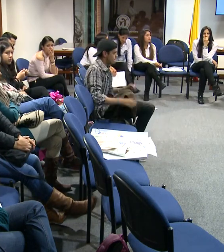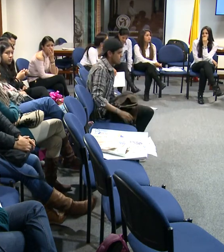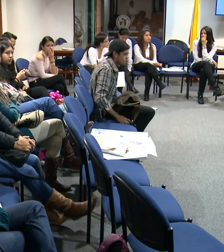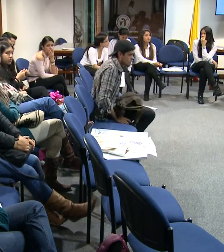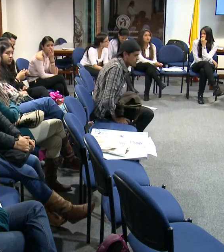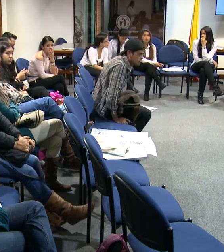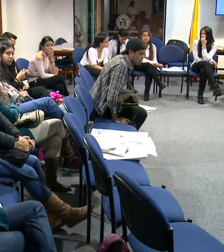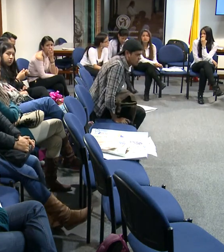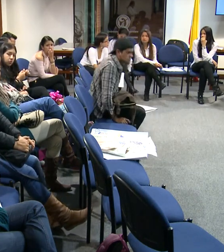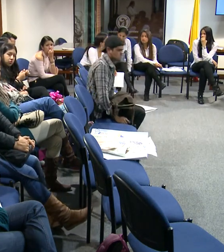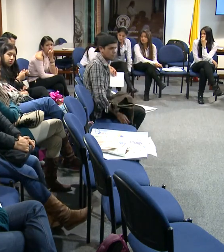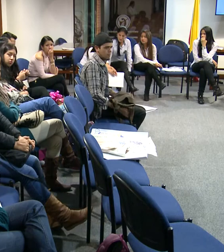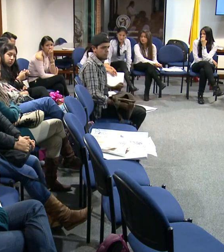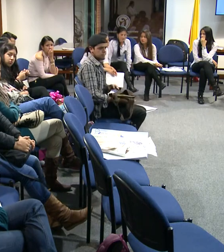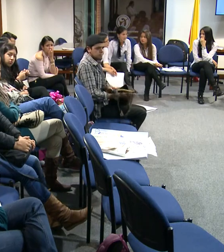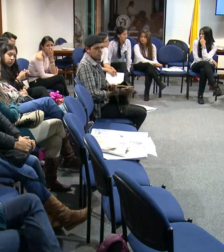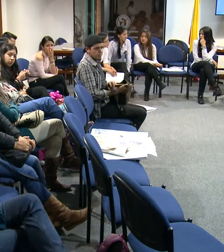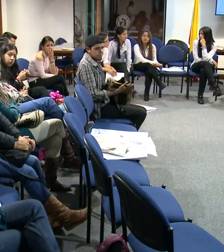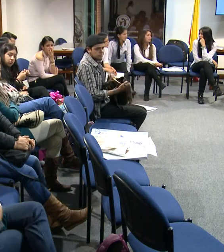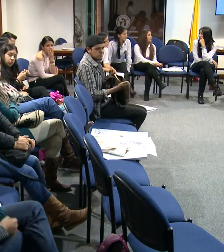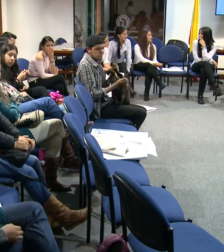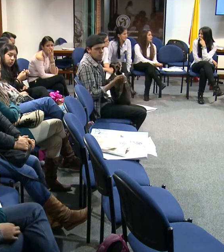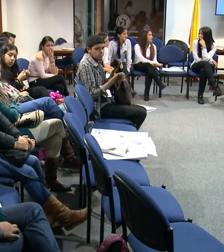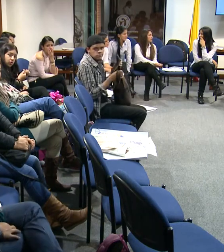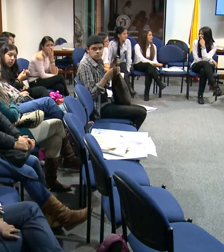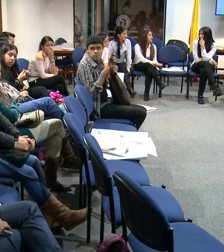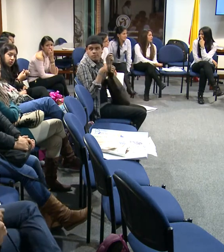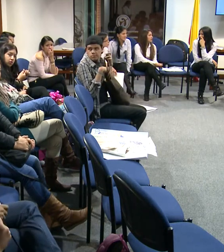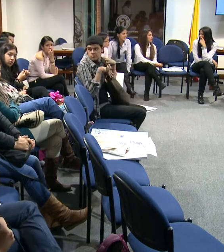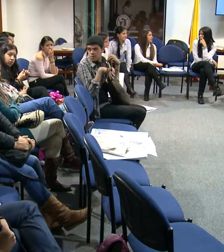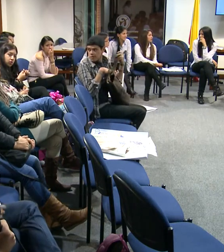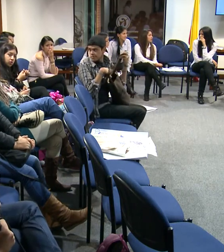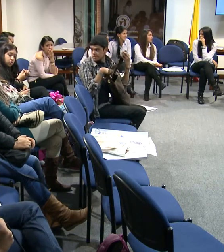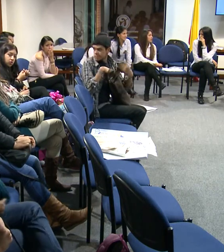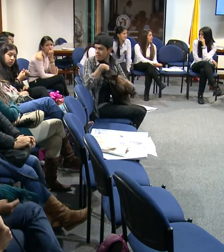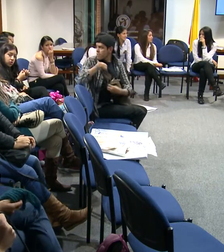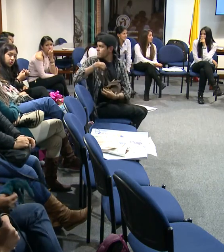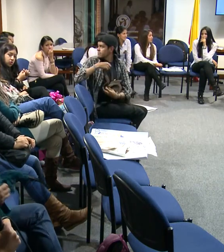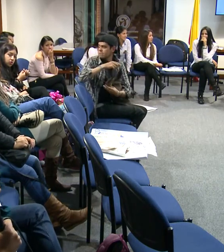no sé si les llamen mediadores que trabajan allá, los